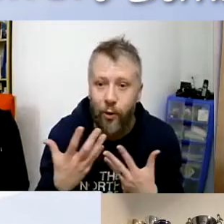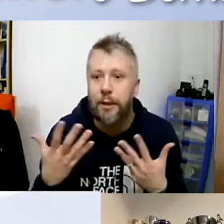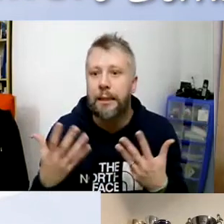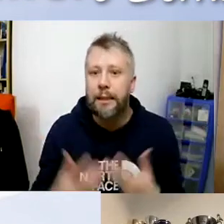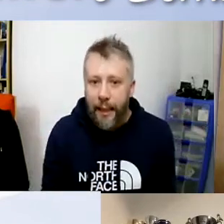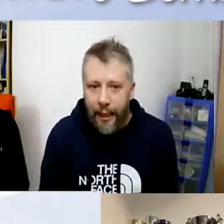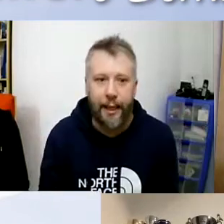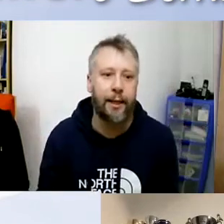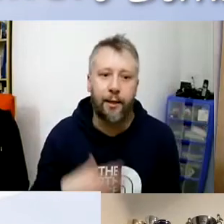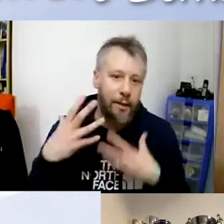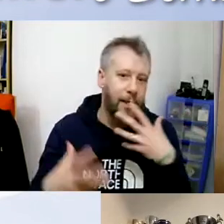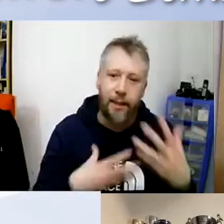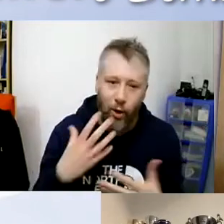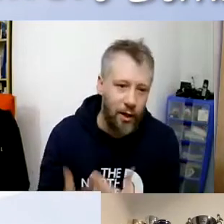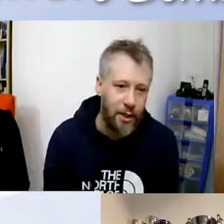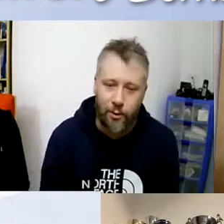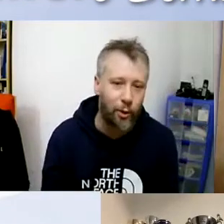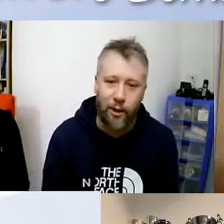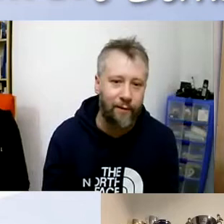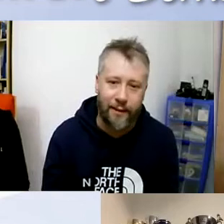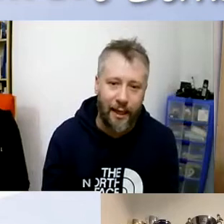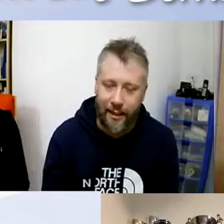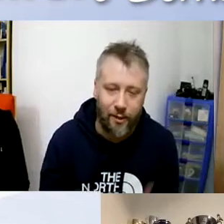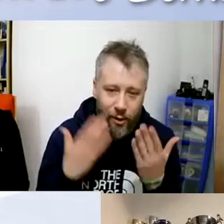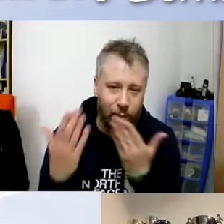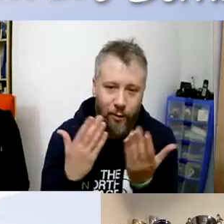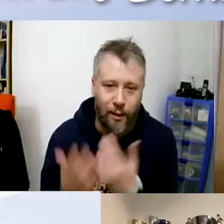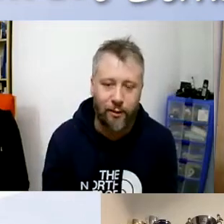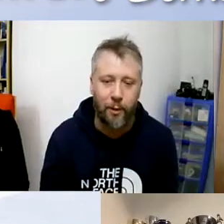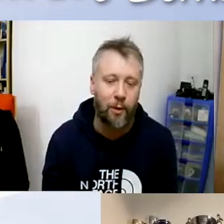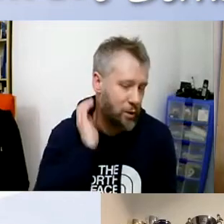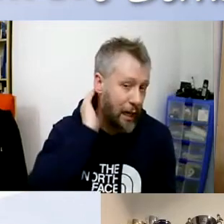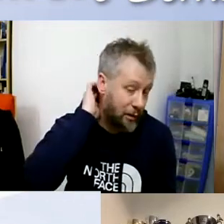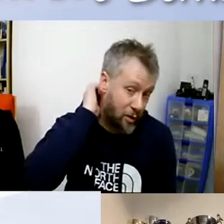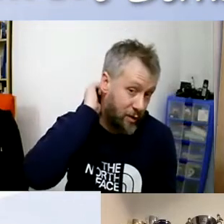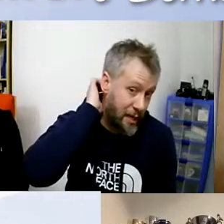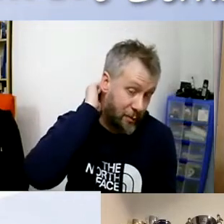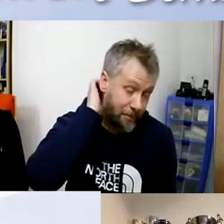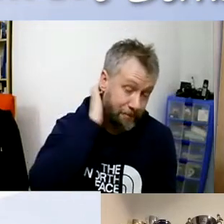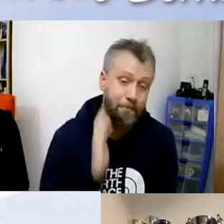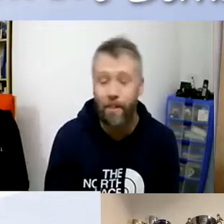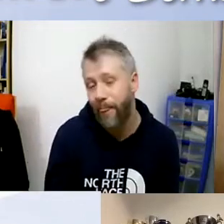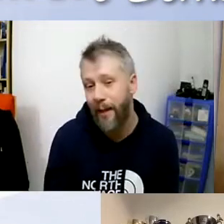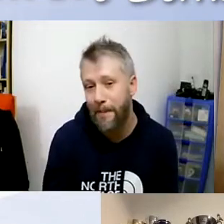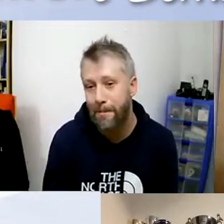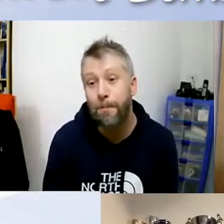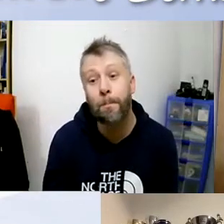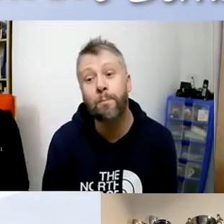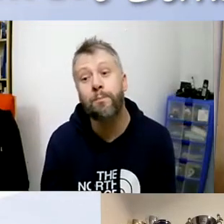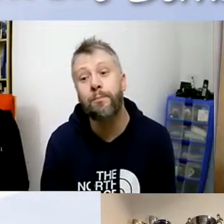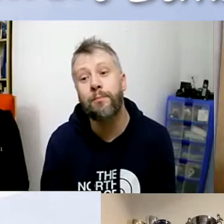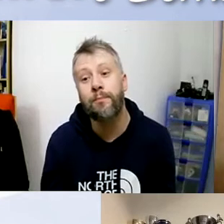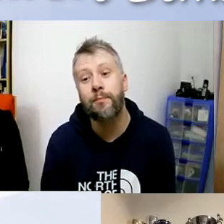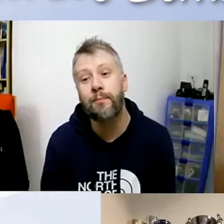appannano. È una serie di cose, adesso tutto da inventare, adesso stiamo lavorando per qualcos'altro, adesso vediamo. Matteo, come